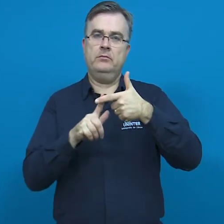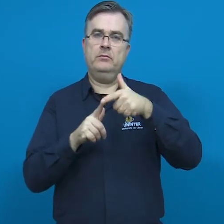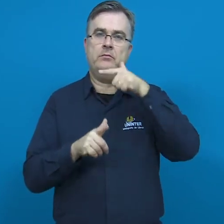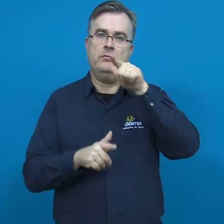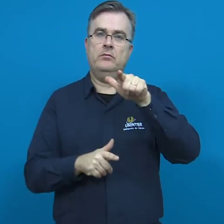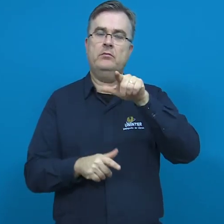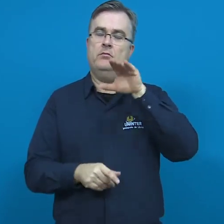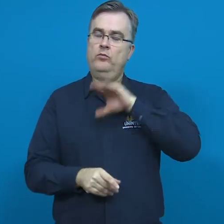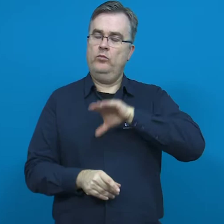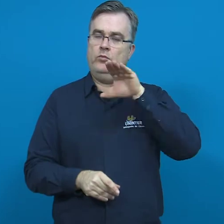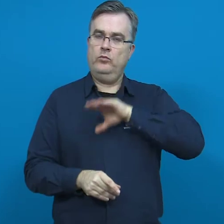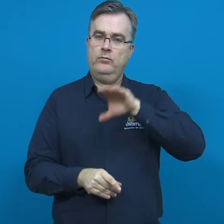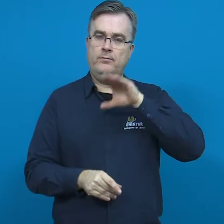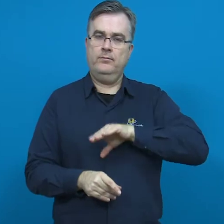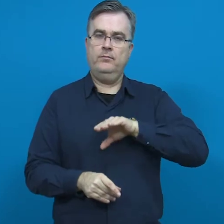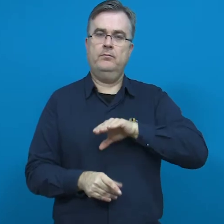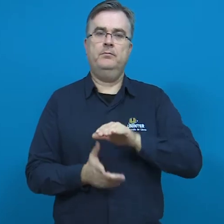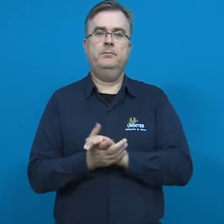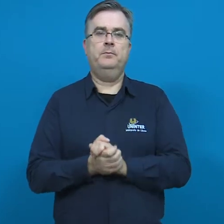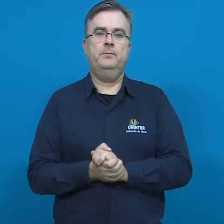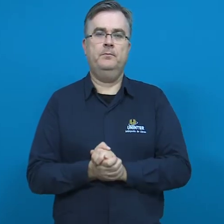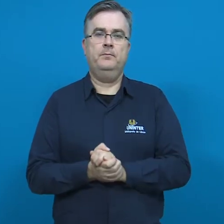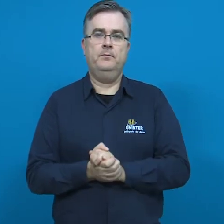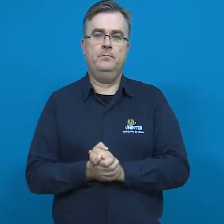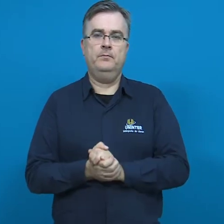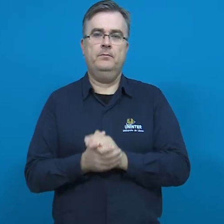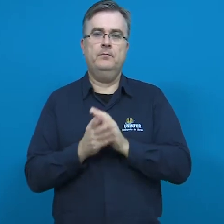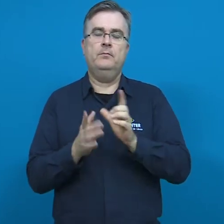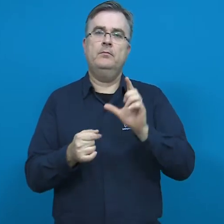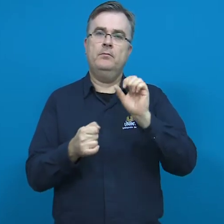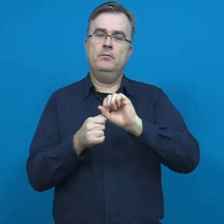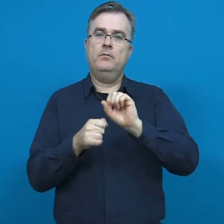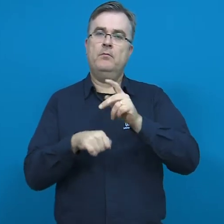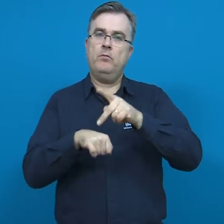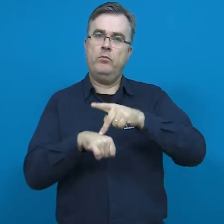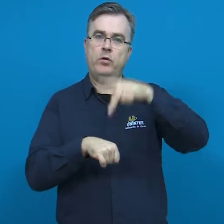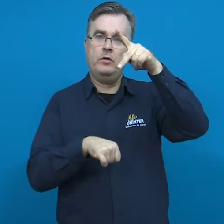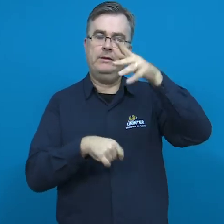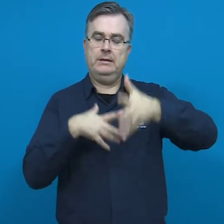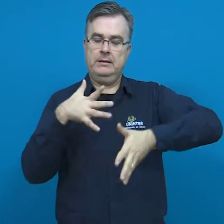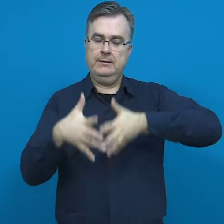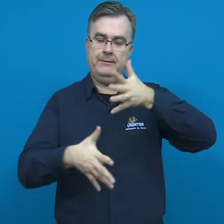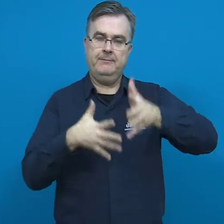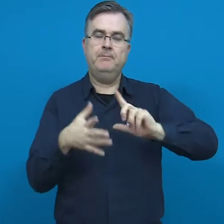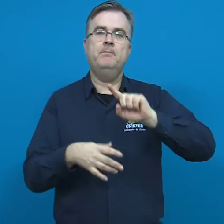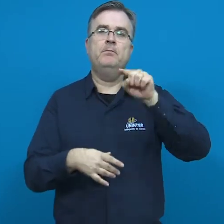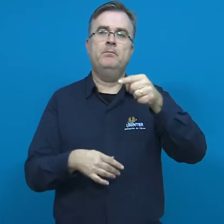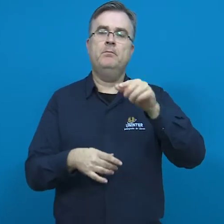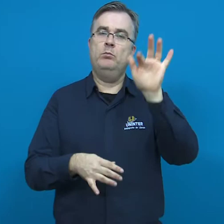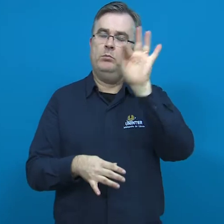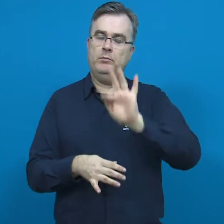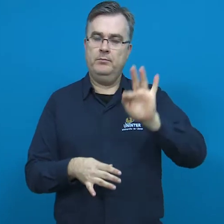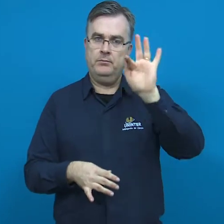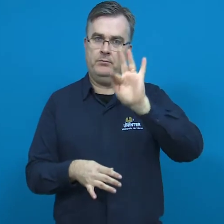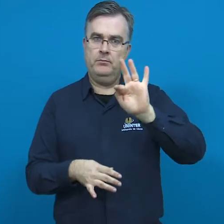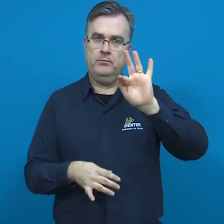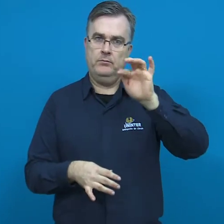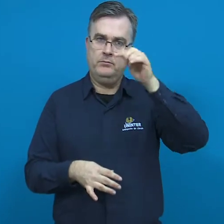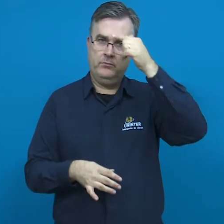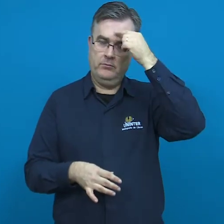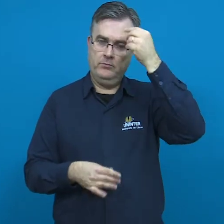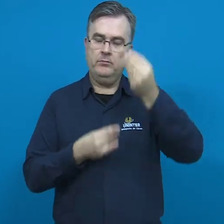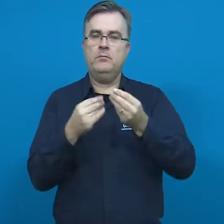e a segunda língua a língua portuguesa. Daí eu já fiz pós em Libras depois da